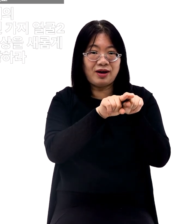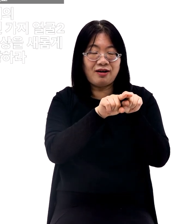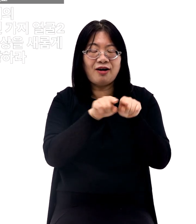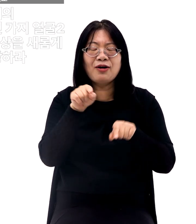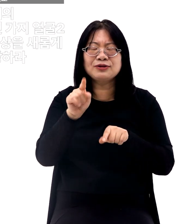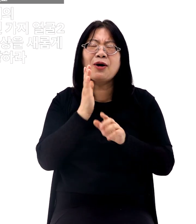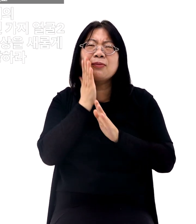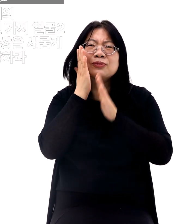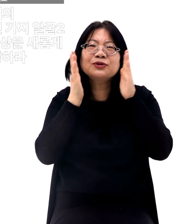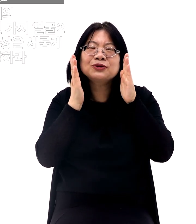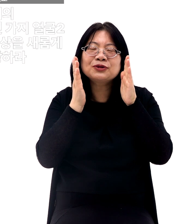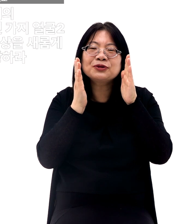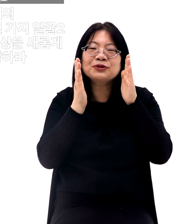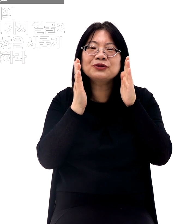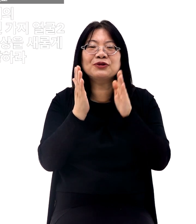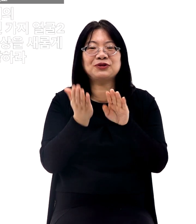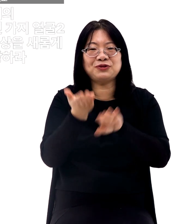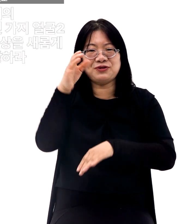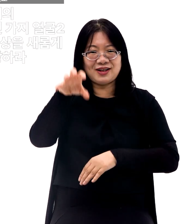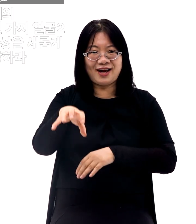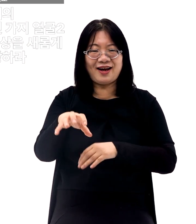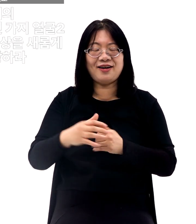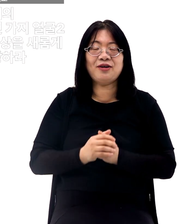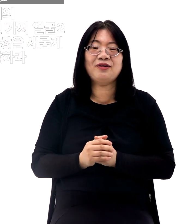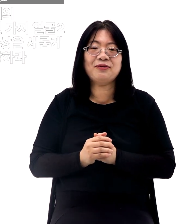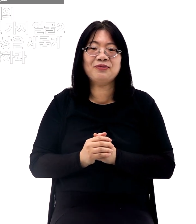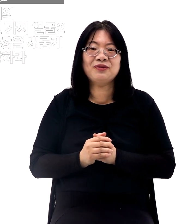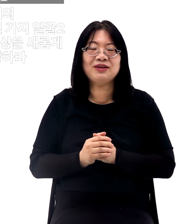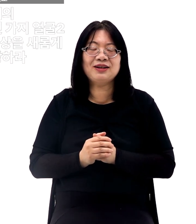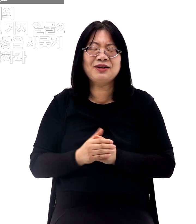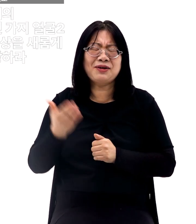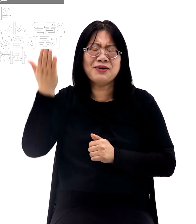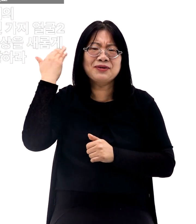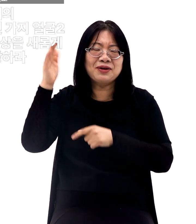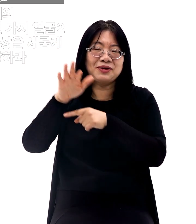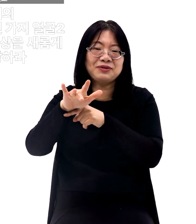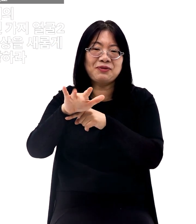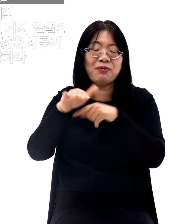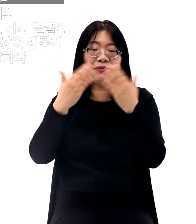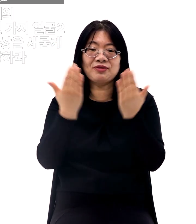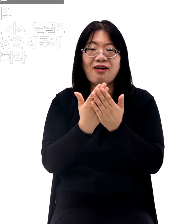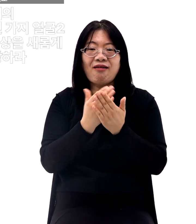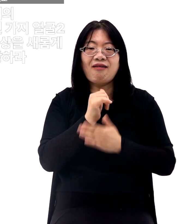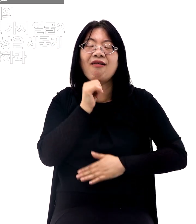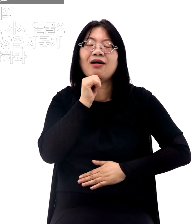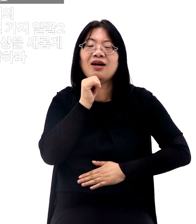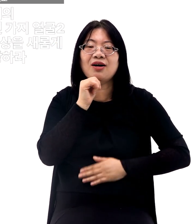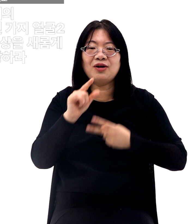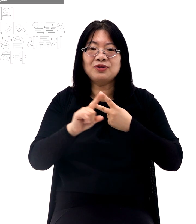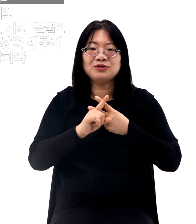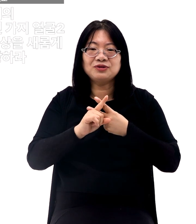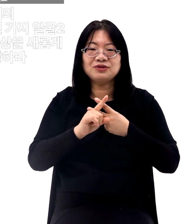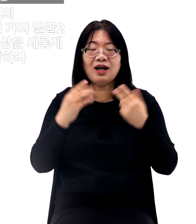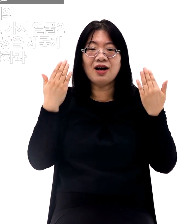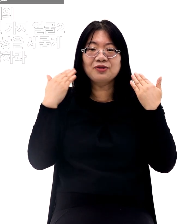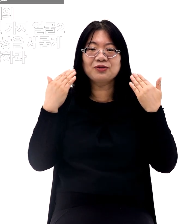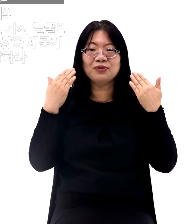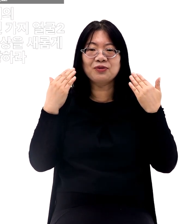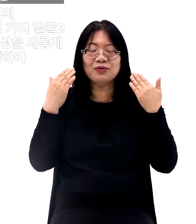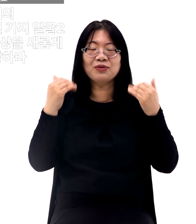나가는 노래. 그때는 시골에 다 가난한 중학교도 제대로 못